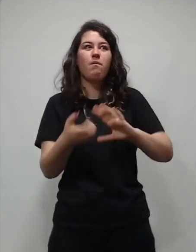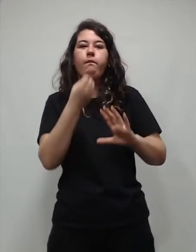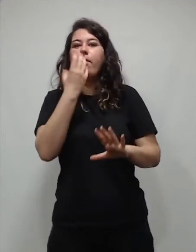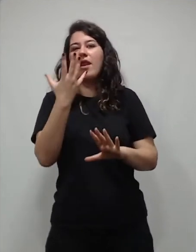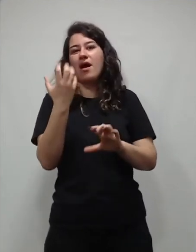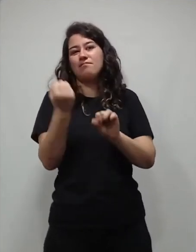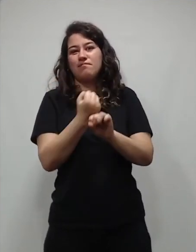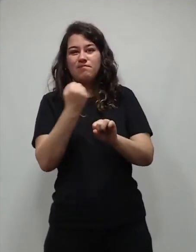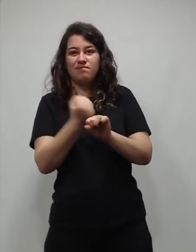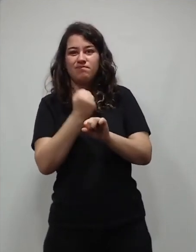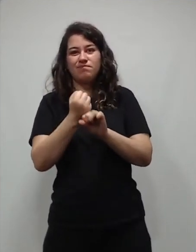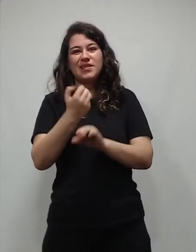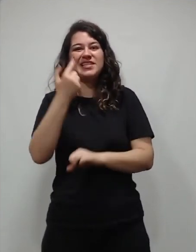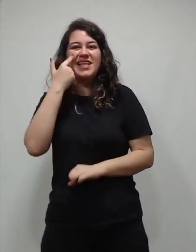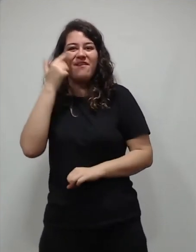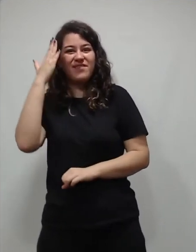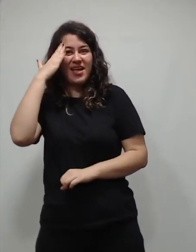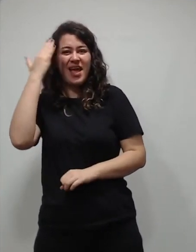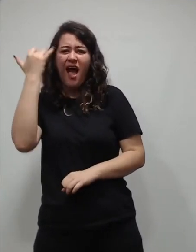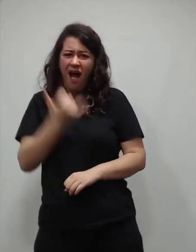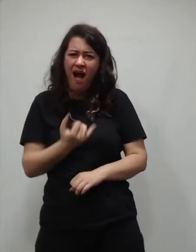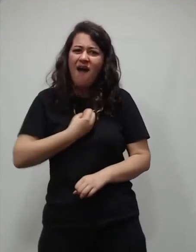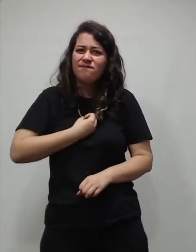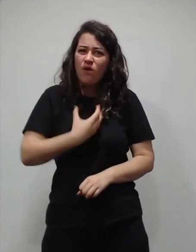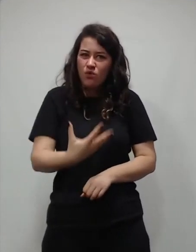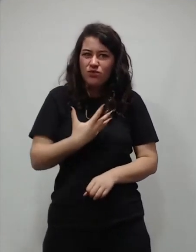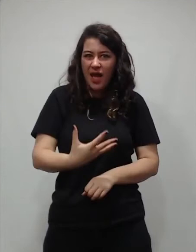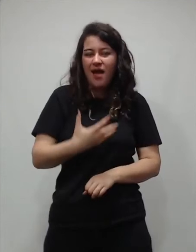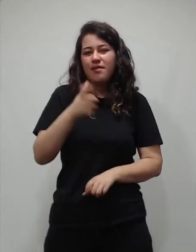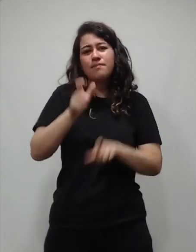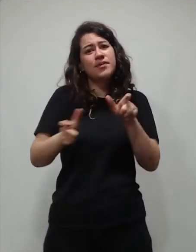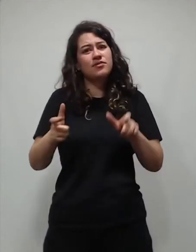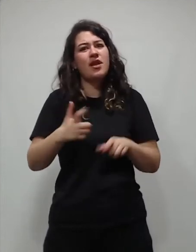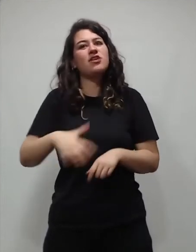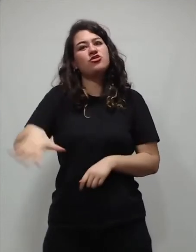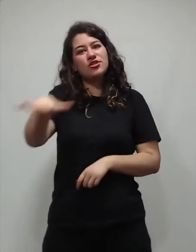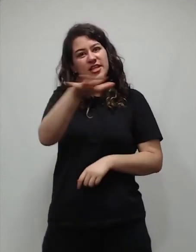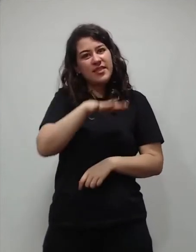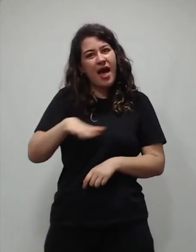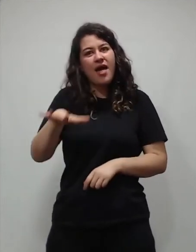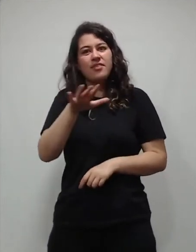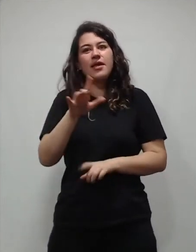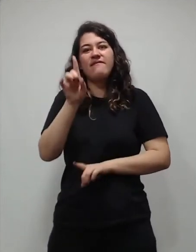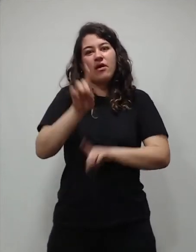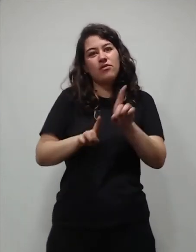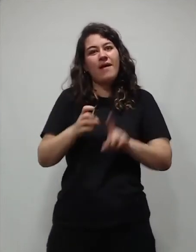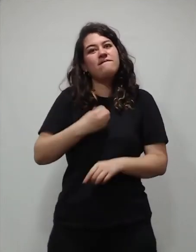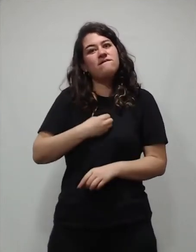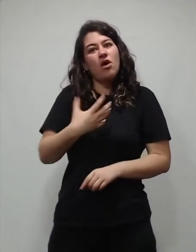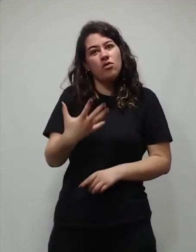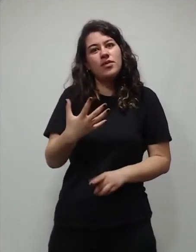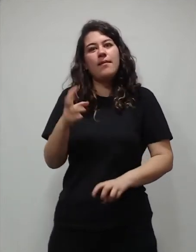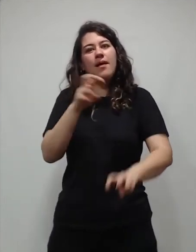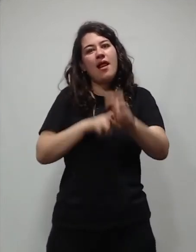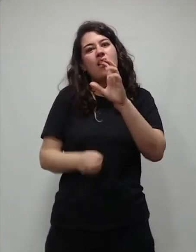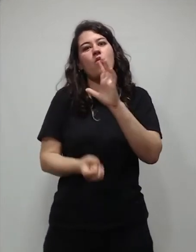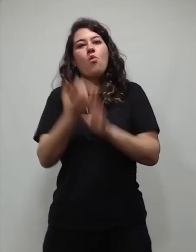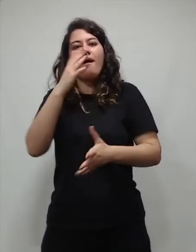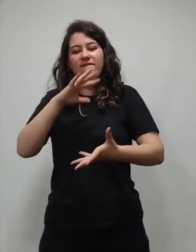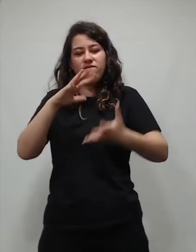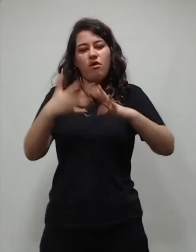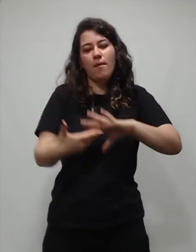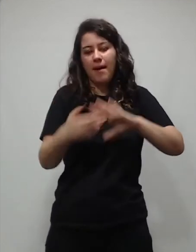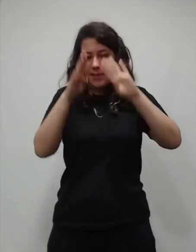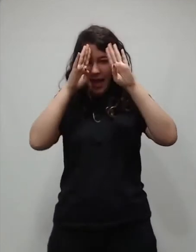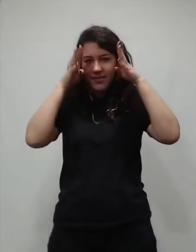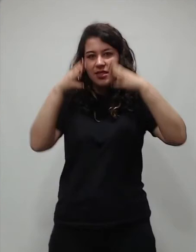prácticas. Sabemos que hay voluntad de la sociedad civil y de la academia para lograr el nuevo paradigma en la atención de